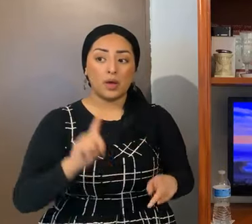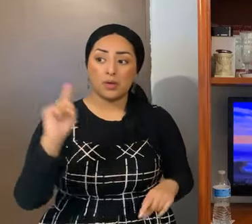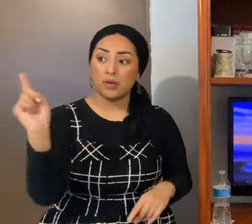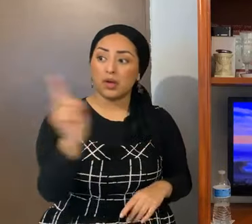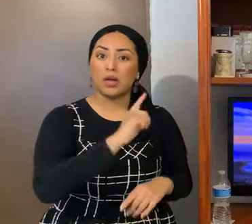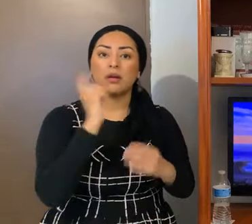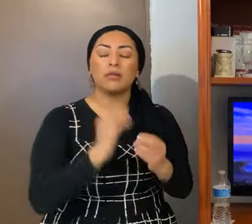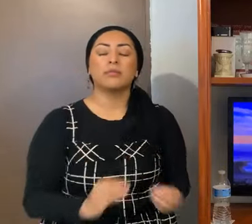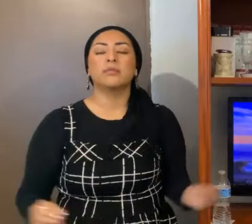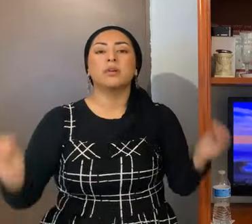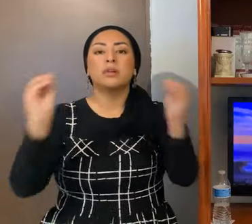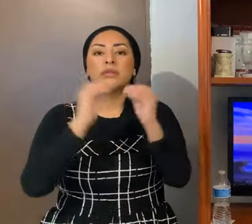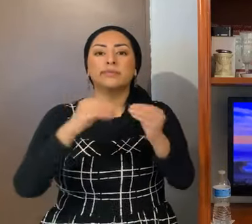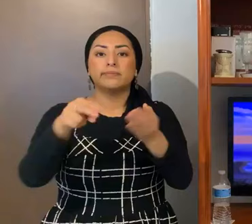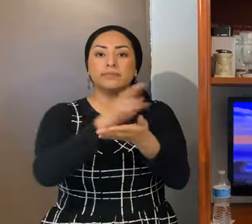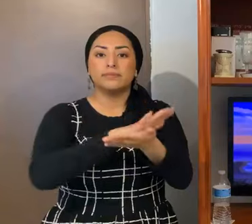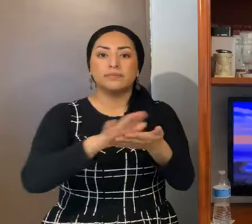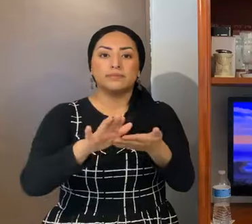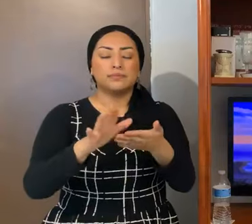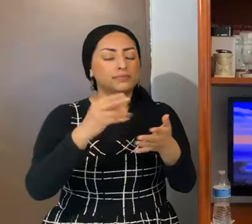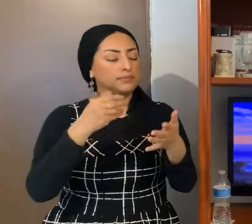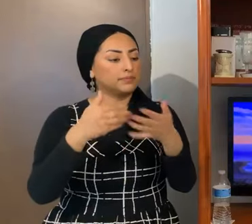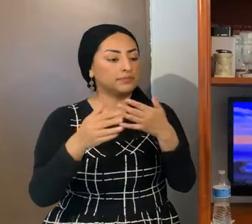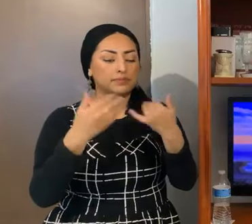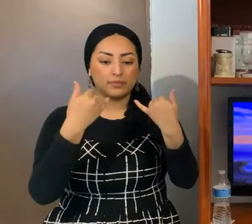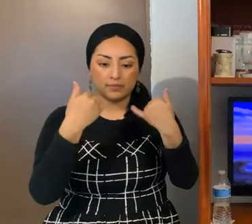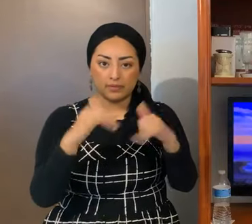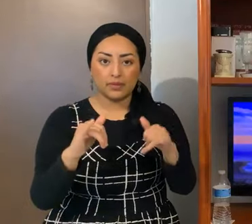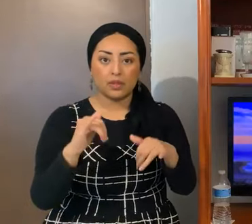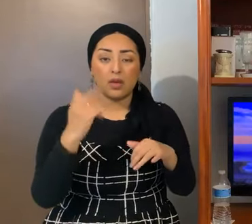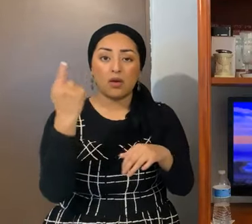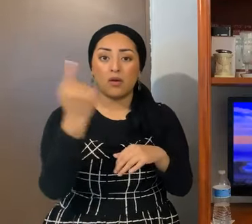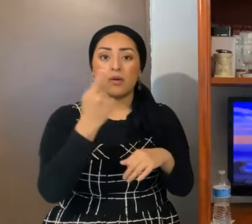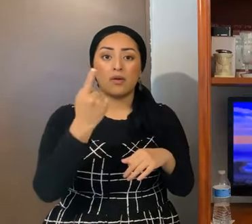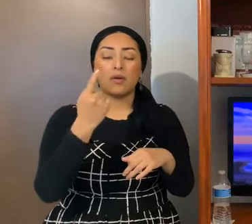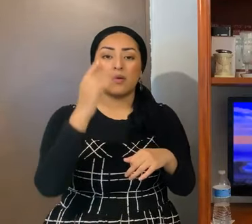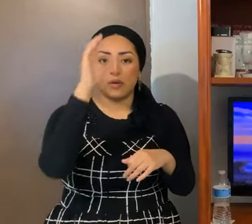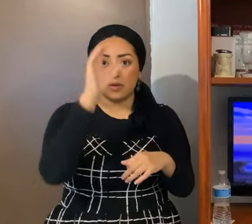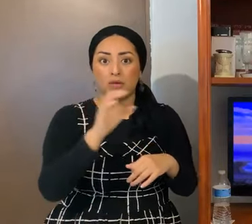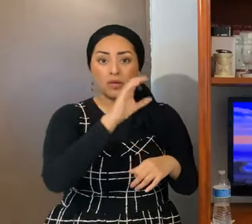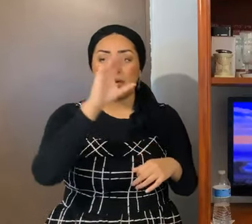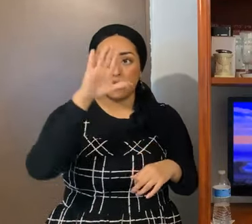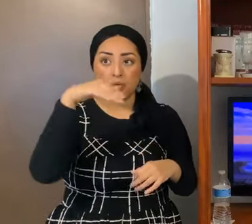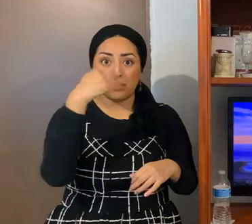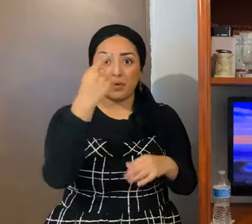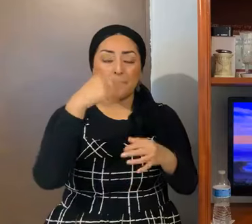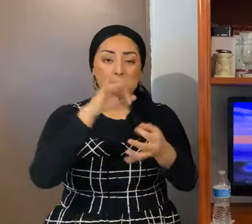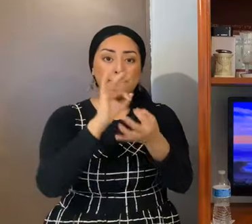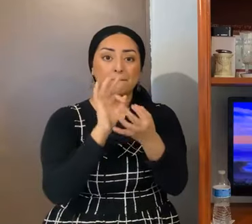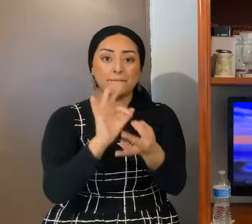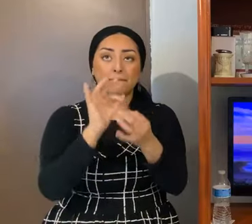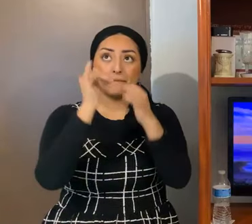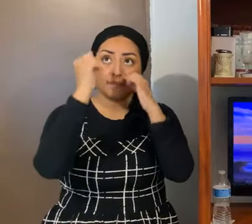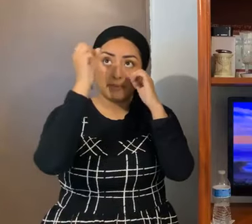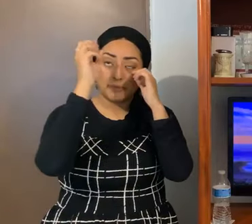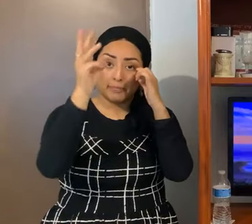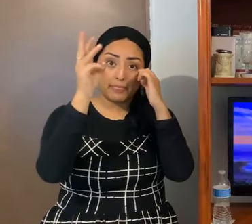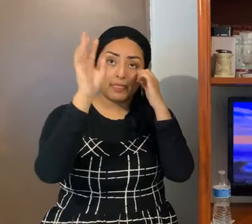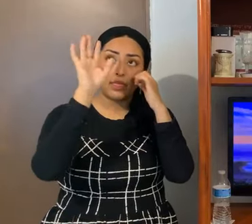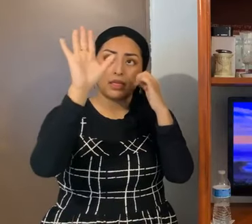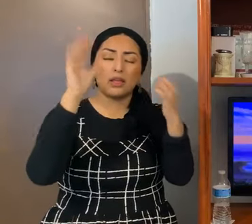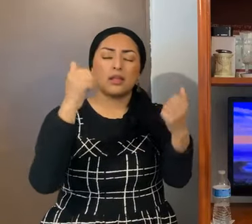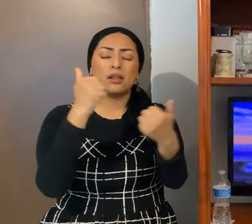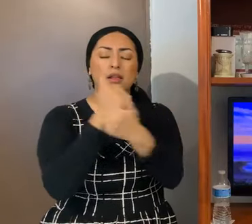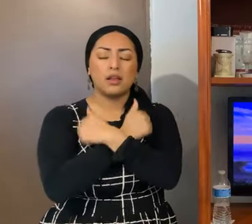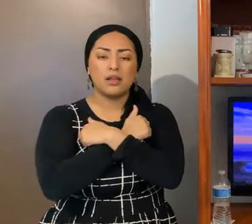ser más santos. Y aún así, amados hermanos, solamente por el sacrificio único y perfecto de Yahshua, por su